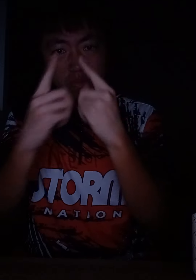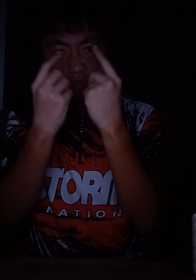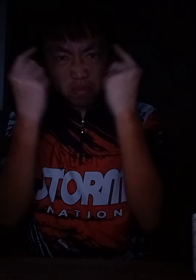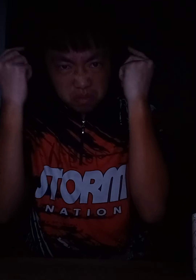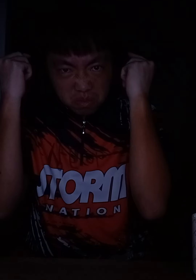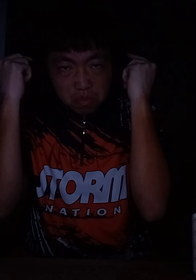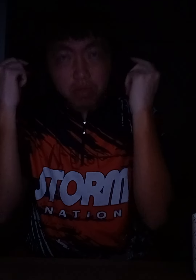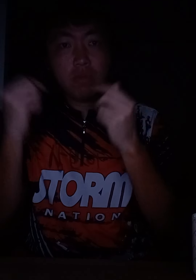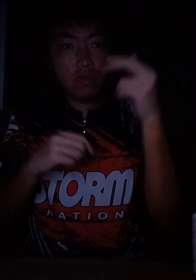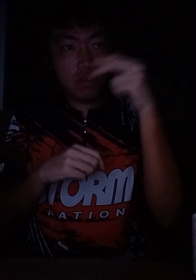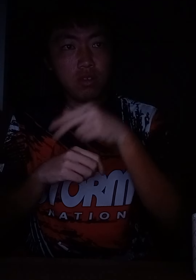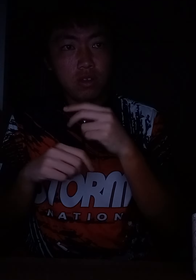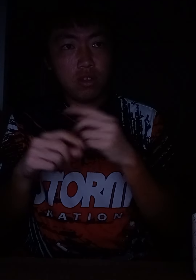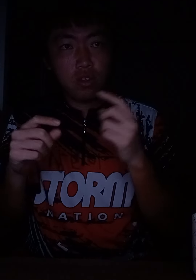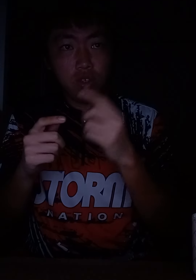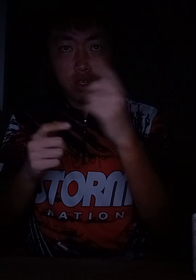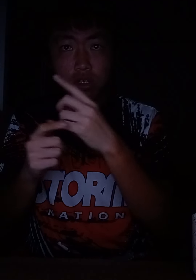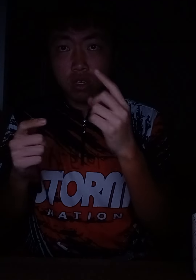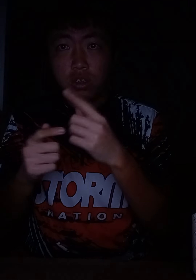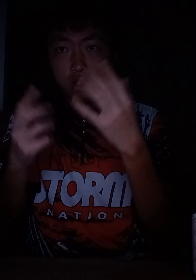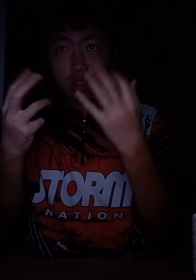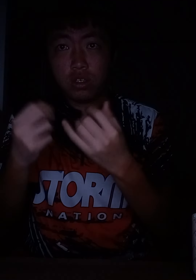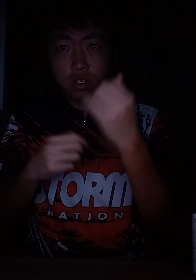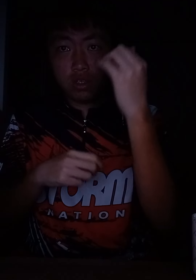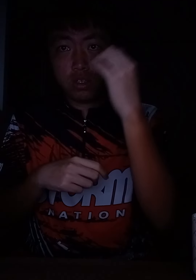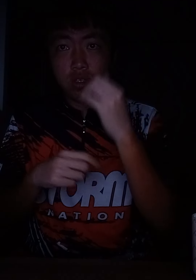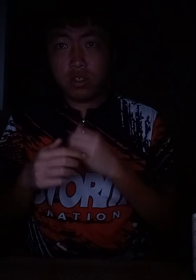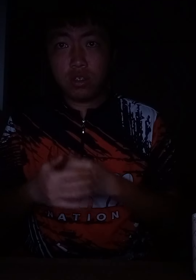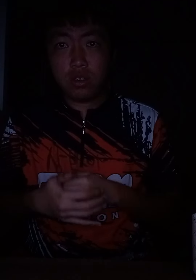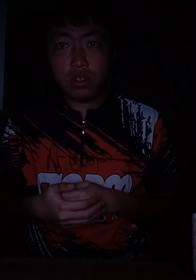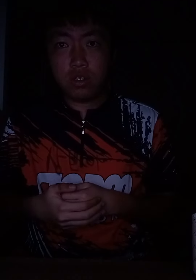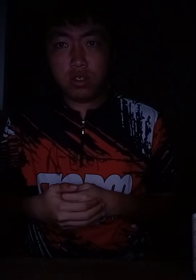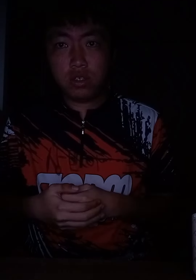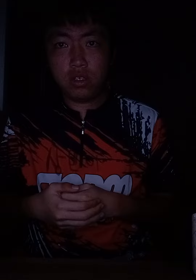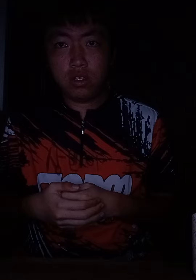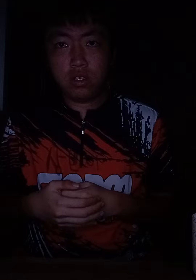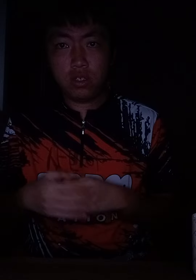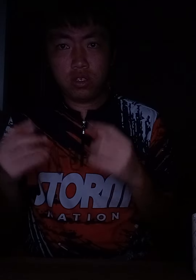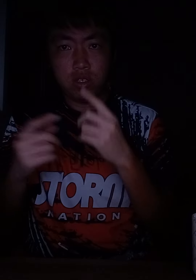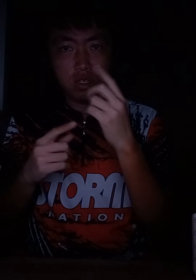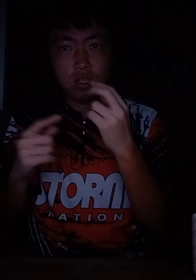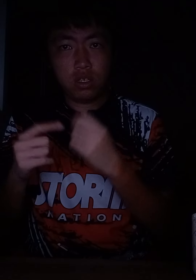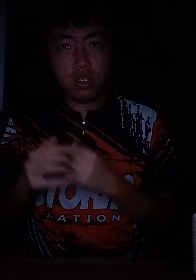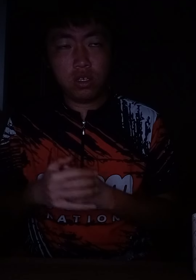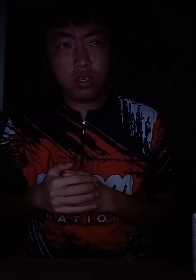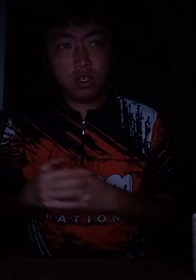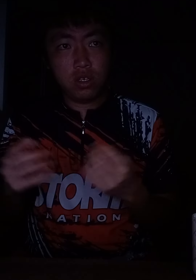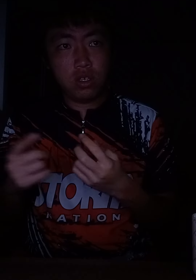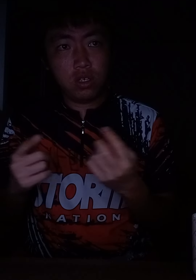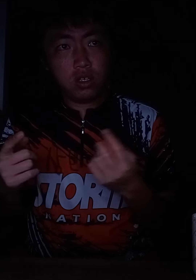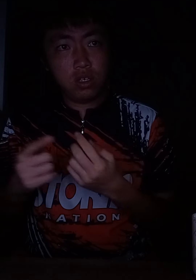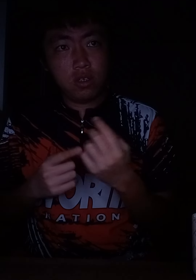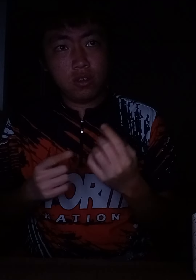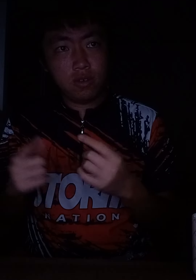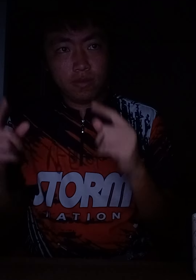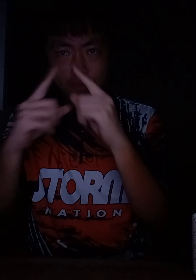이제 착용하는 안내 방송 횟수를 좀 많이 늦었으면 합니다. 예. 그리고 이제 차 내외부에 이제 마스크 의무화